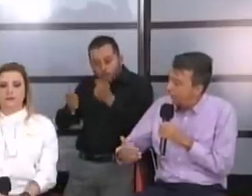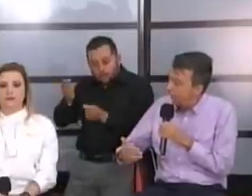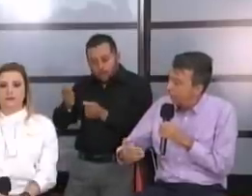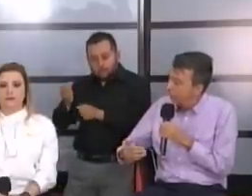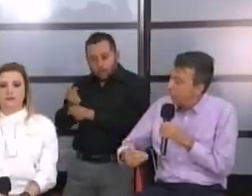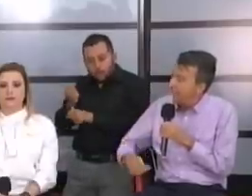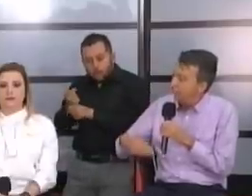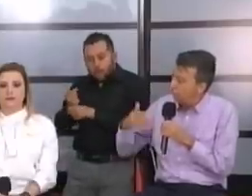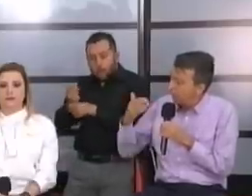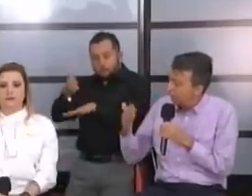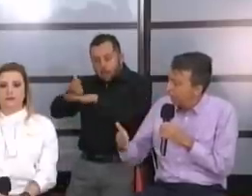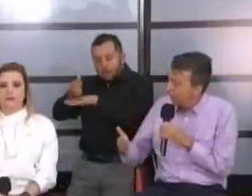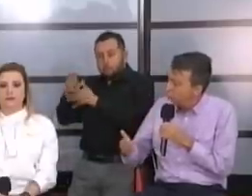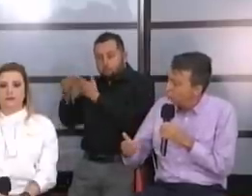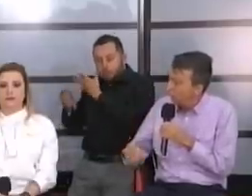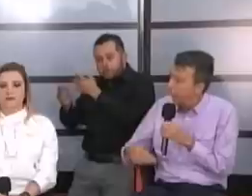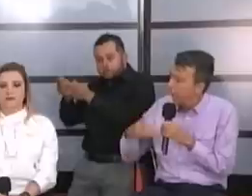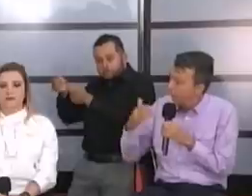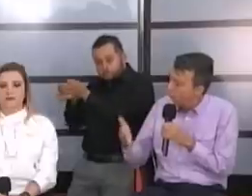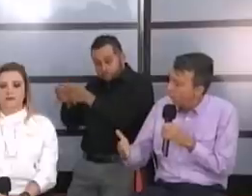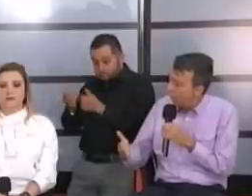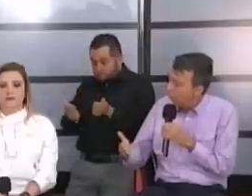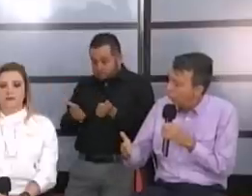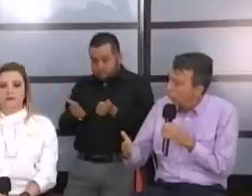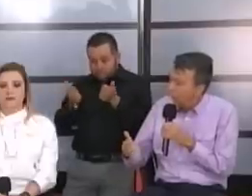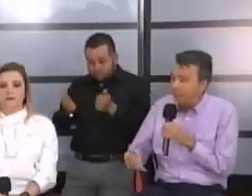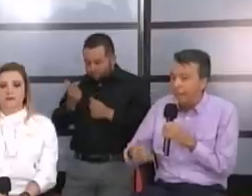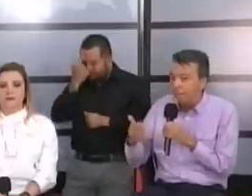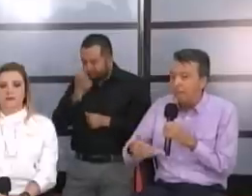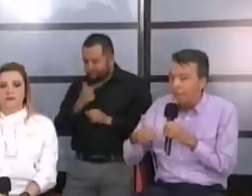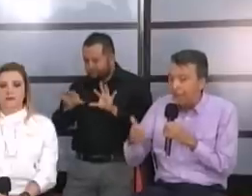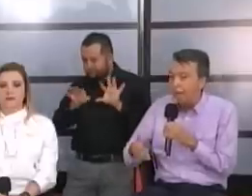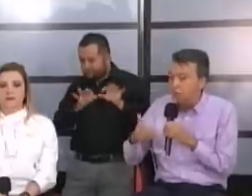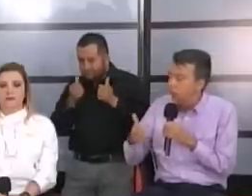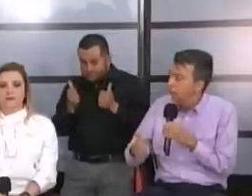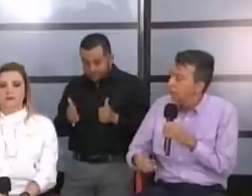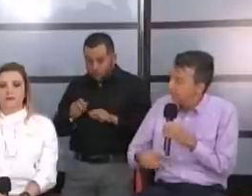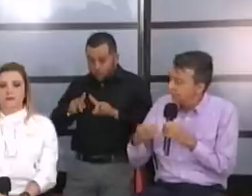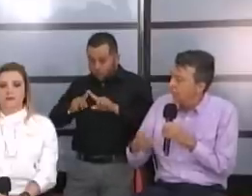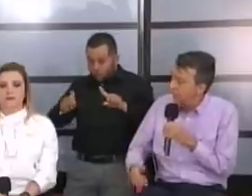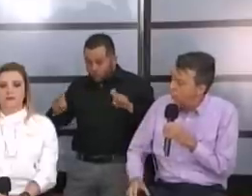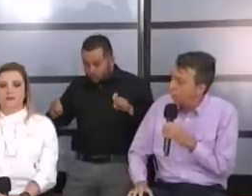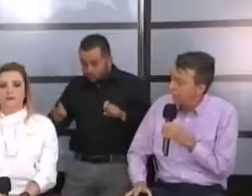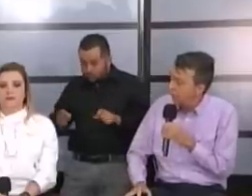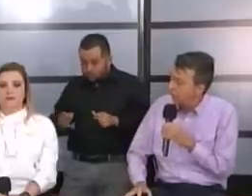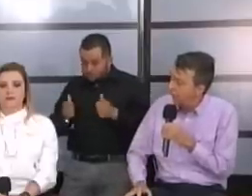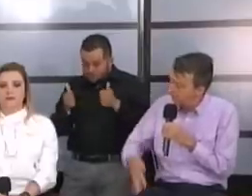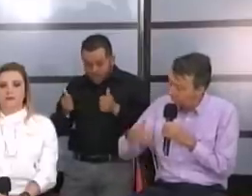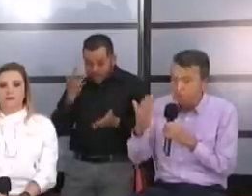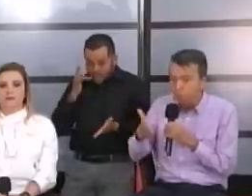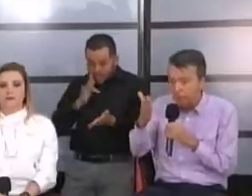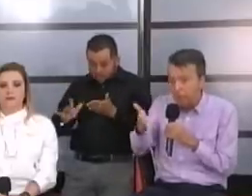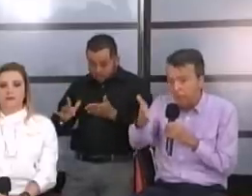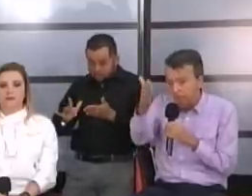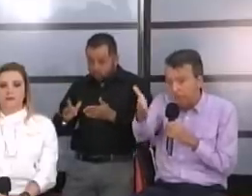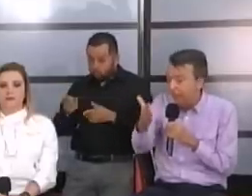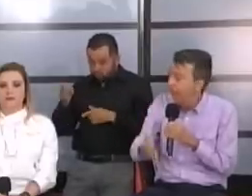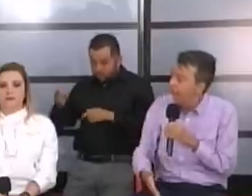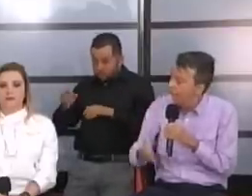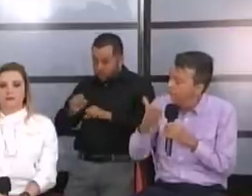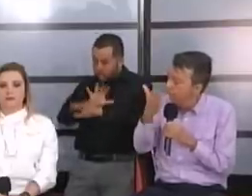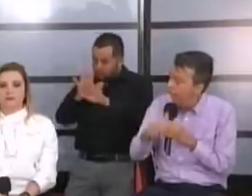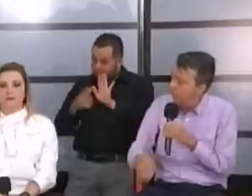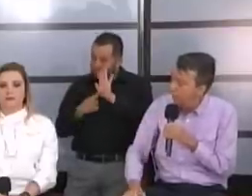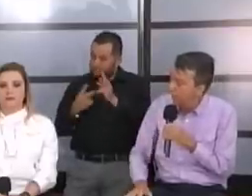hace a DA, que las cosas se están manejando bien por méritos, que realmente a DA las cosas se están manejando con alta transparencia. ¿Puede darle usted de